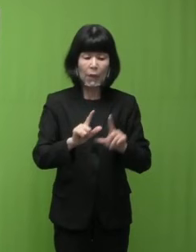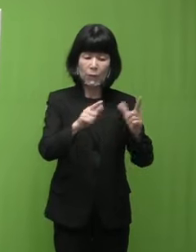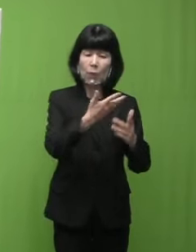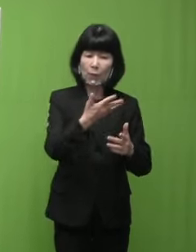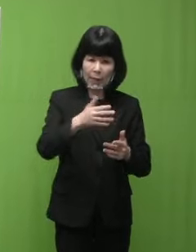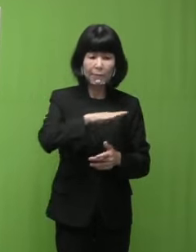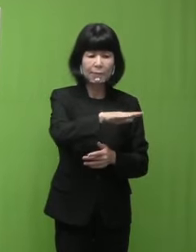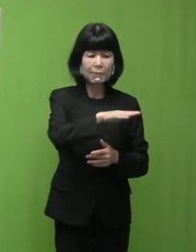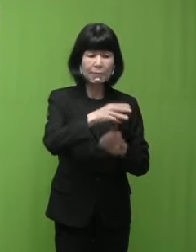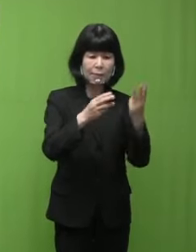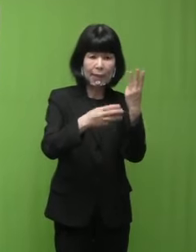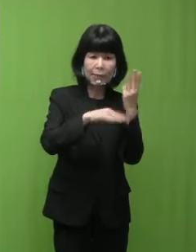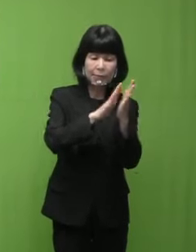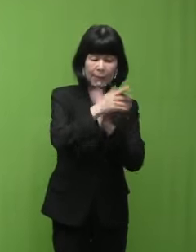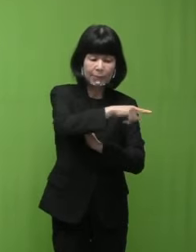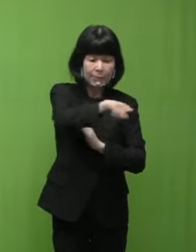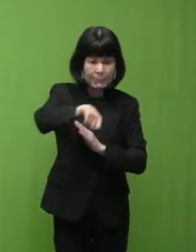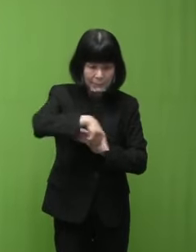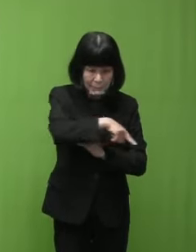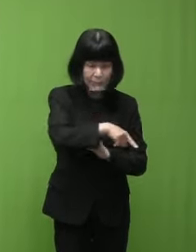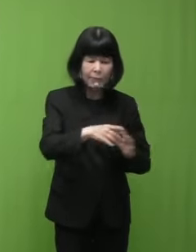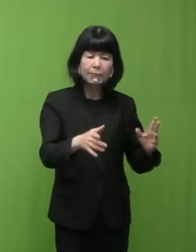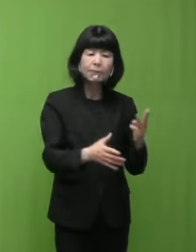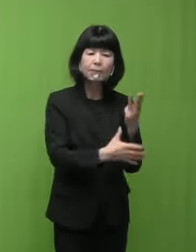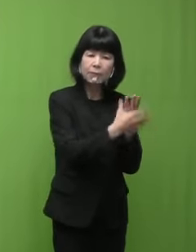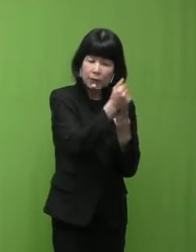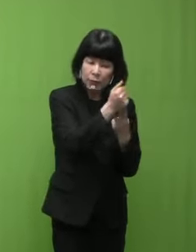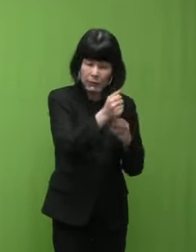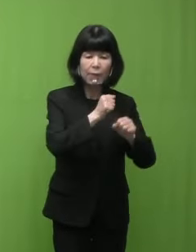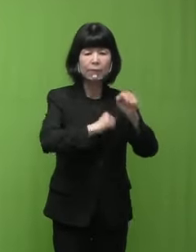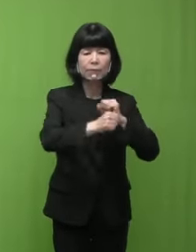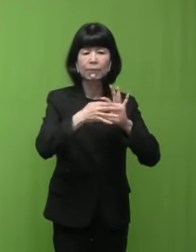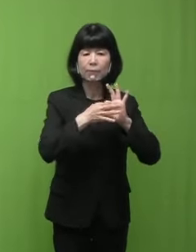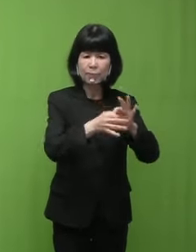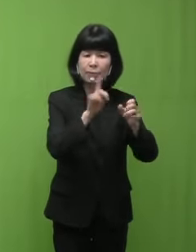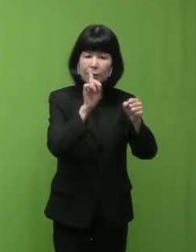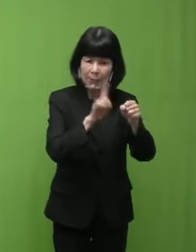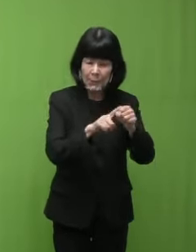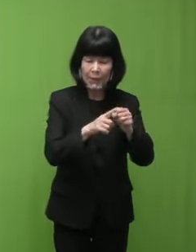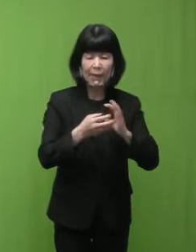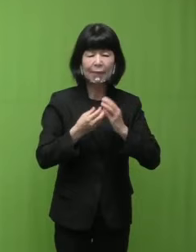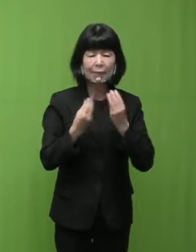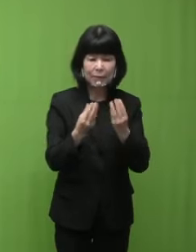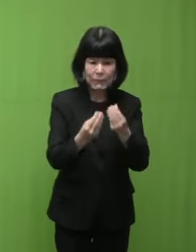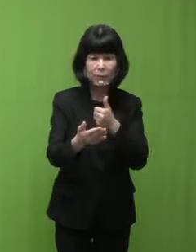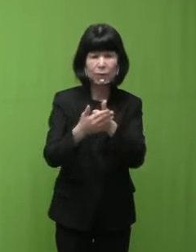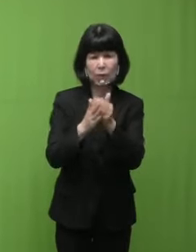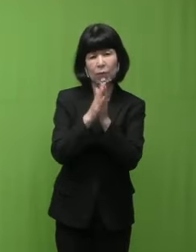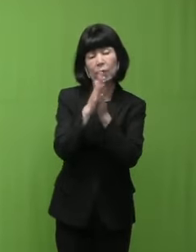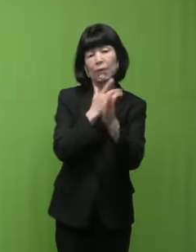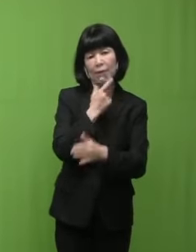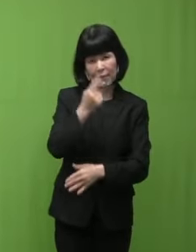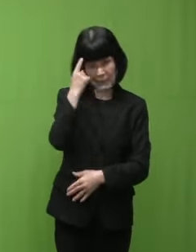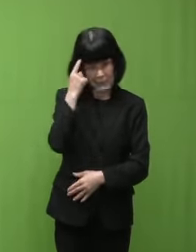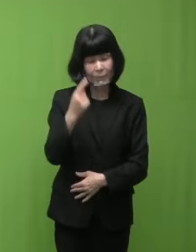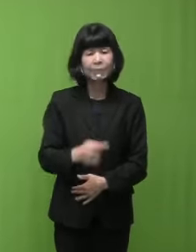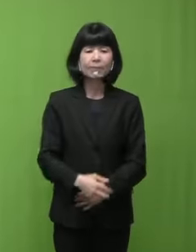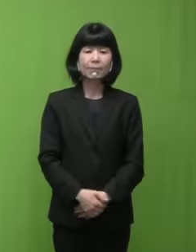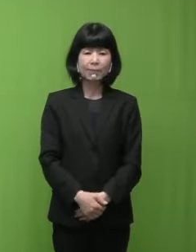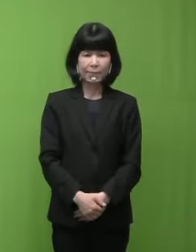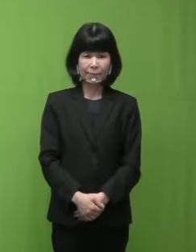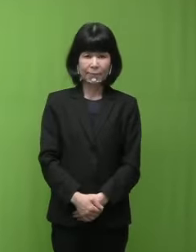対応していくまそんなことについての趣旨にご理解をいただき引き続きのご協力をお願い申しあげたいというふうに思い